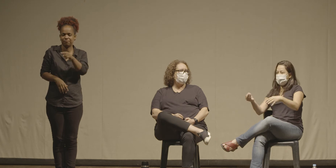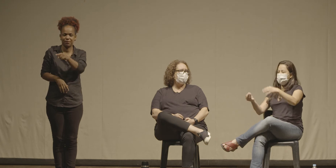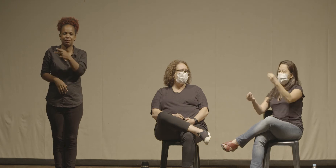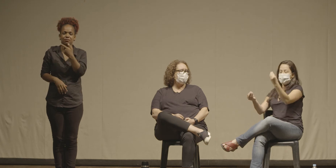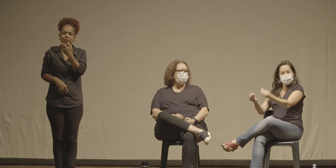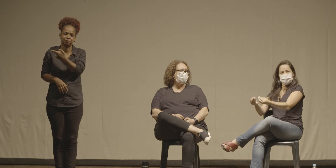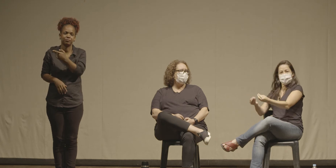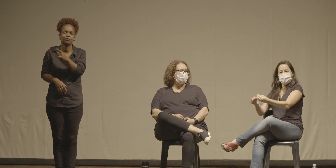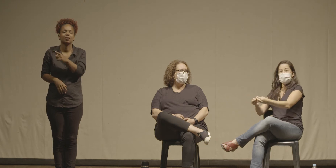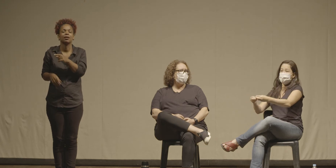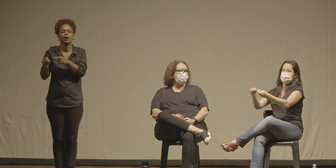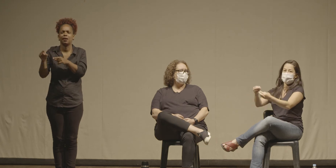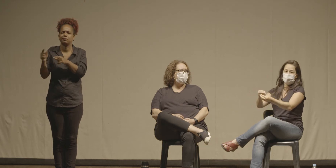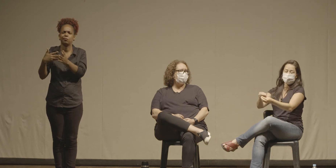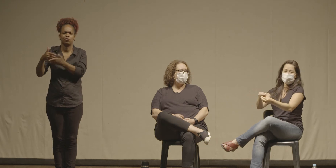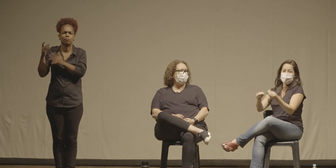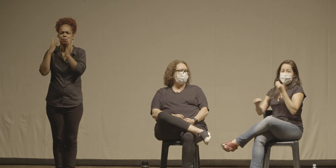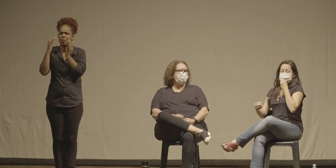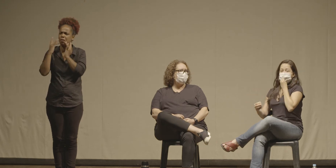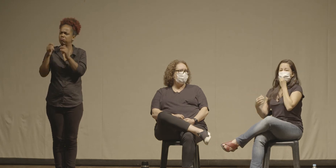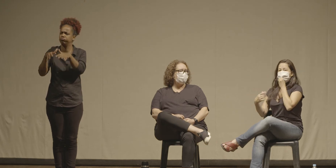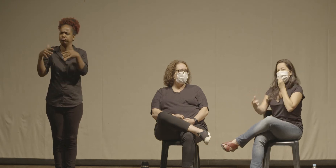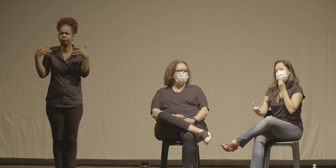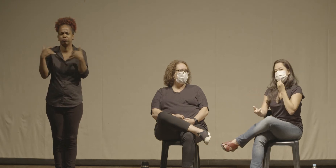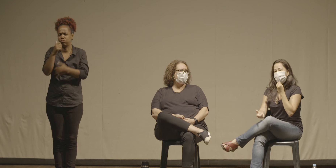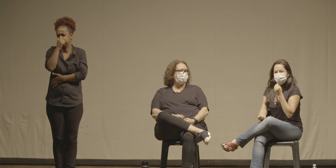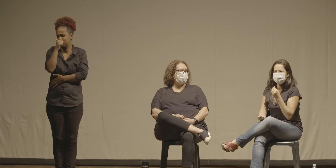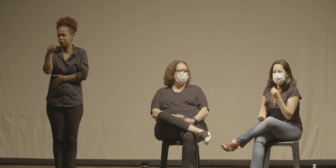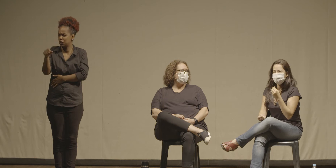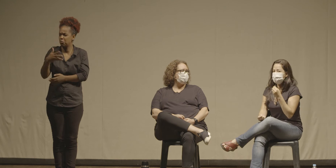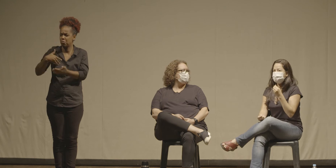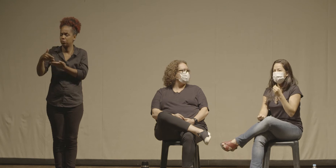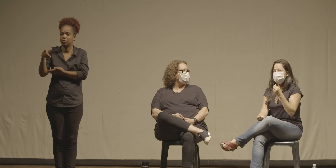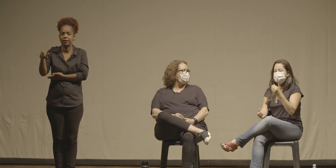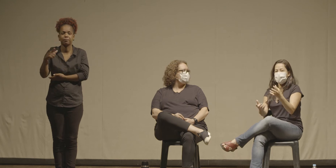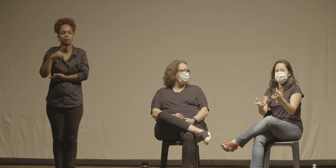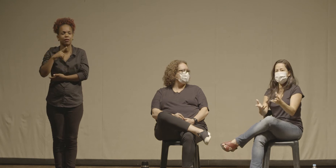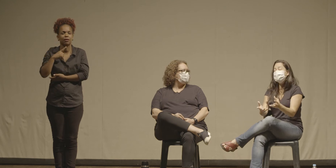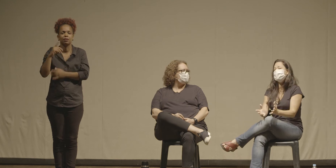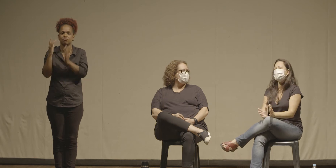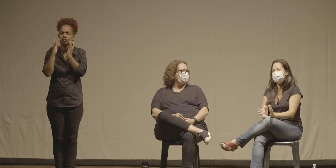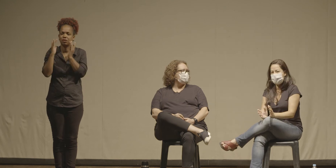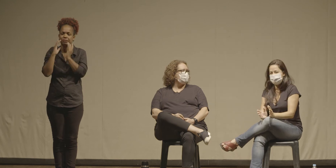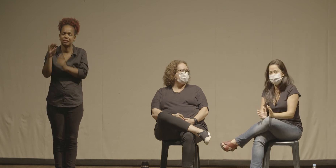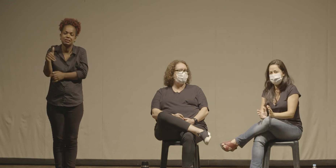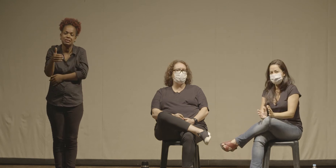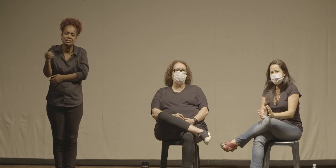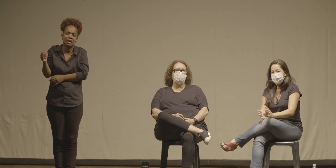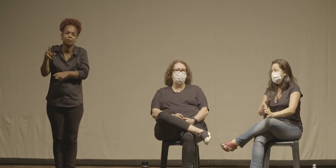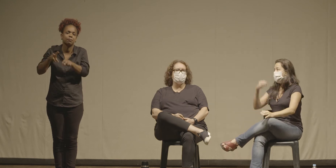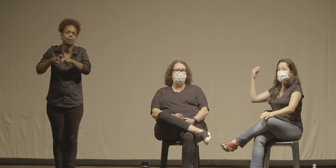sendo dirigido, aquela peça ali começou a lotar. Mas quando fala começou a lotar, a gente está falando de um teatro que tem 100